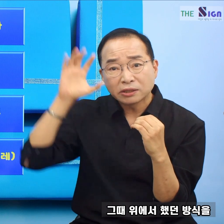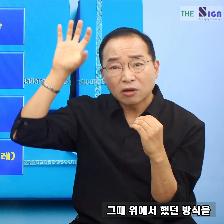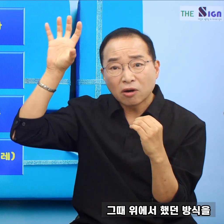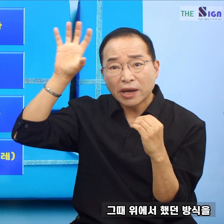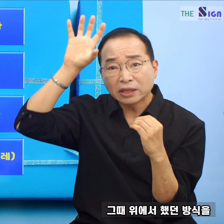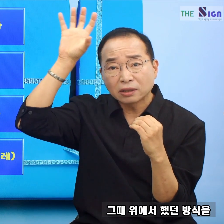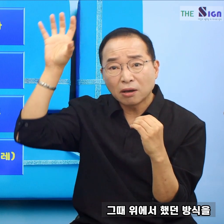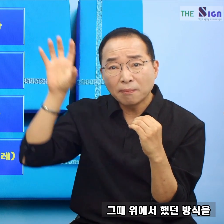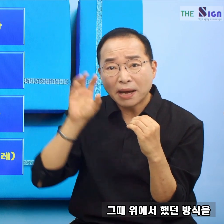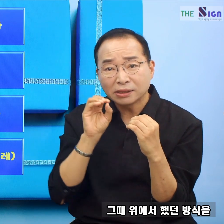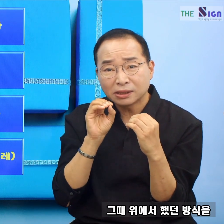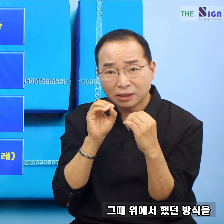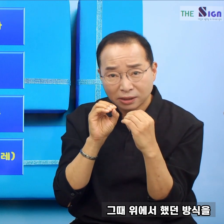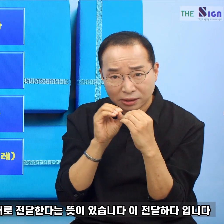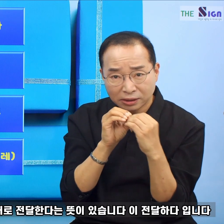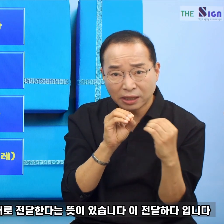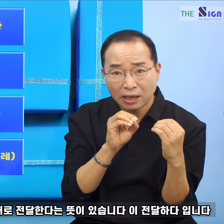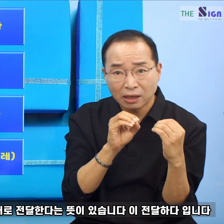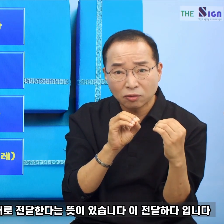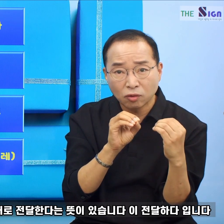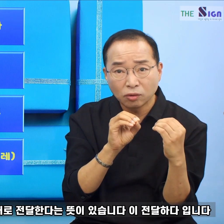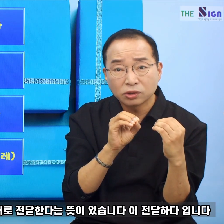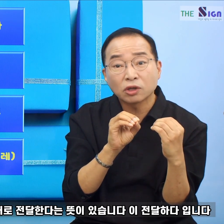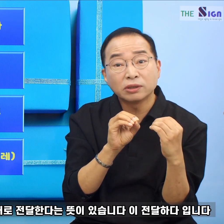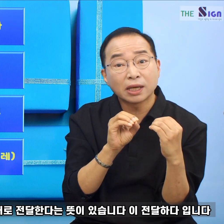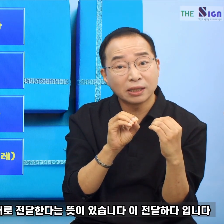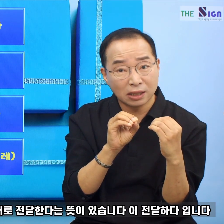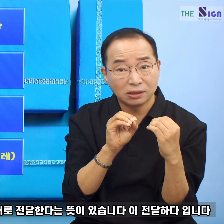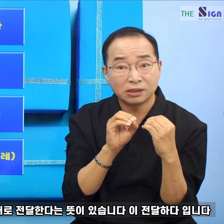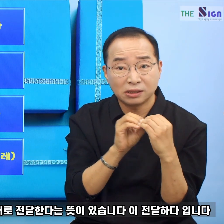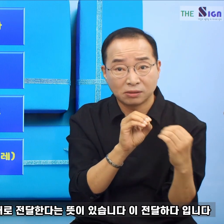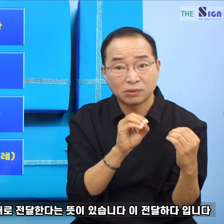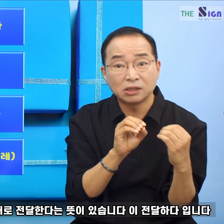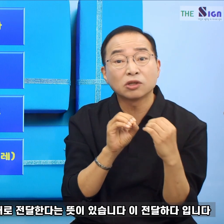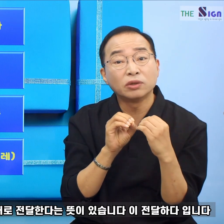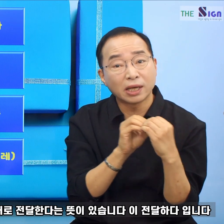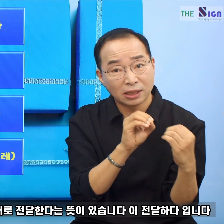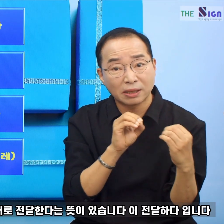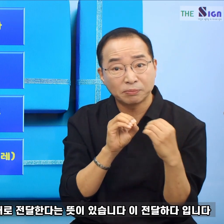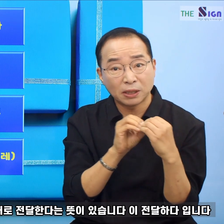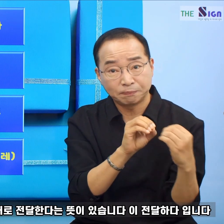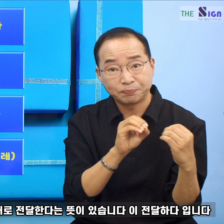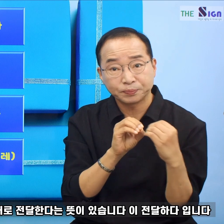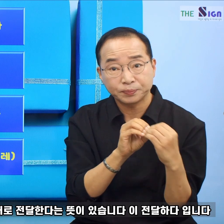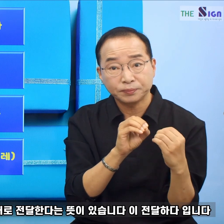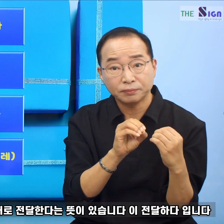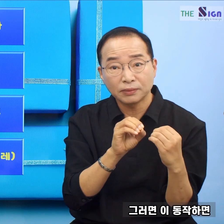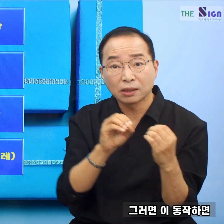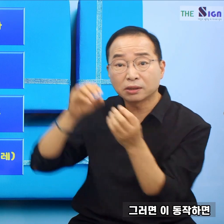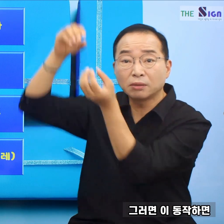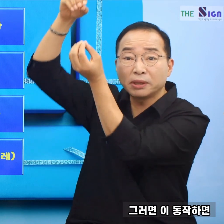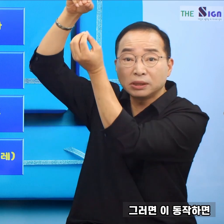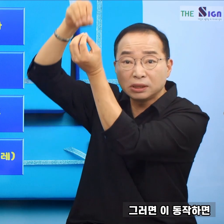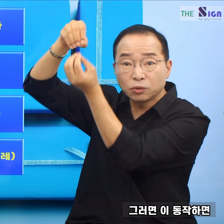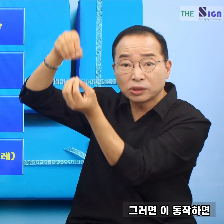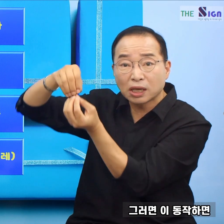위에서 했던 방식을 그대로 전달한다는 뜻이 있습니다. 이 전달하다 합니다. 그러면 이